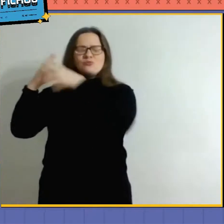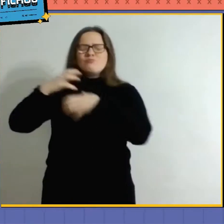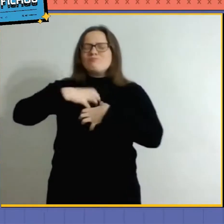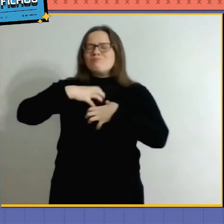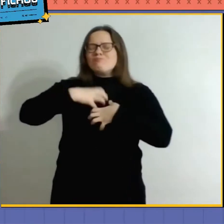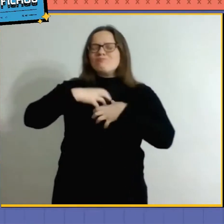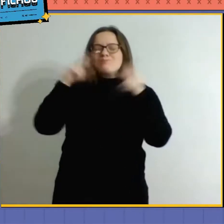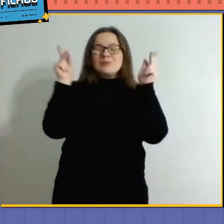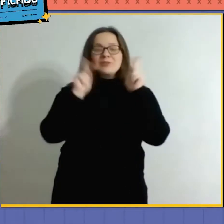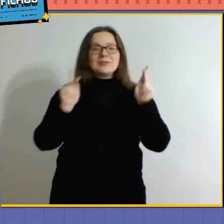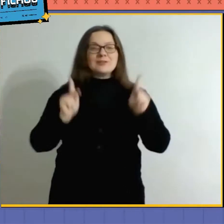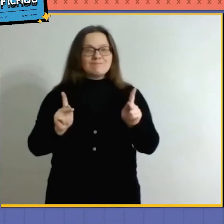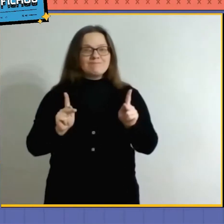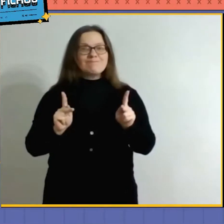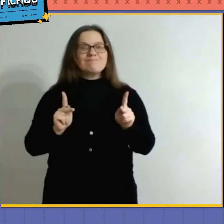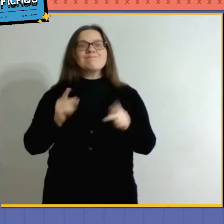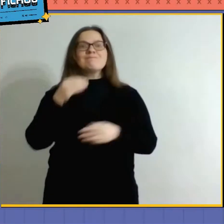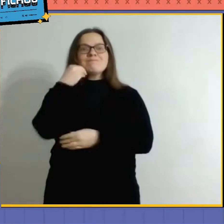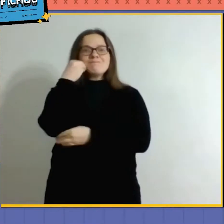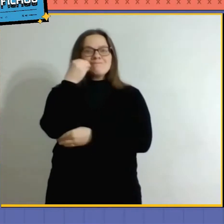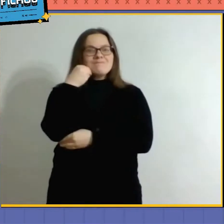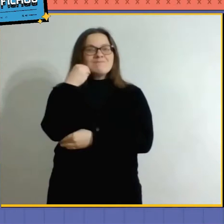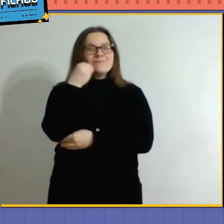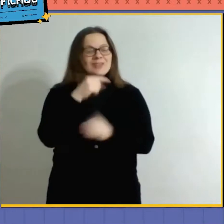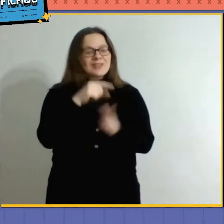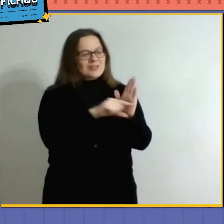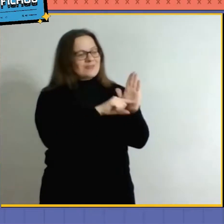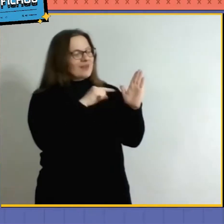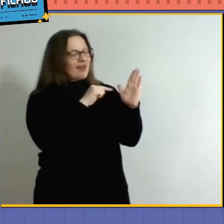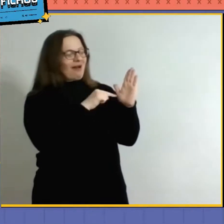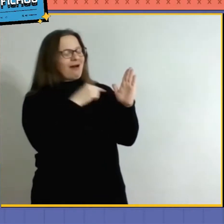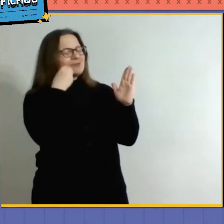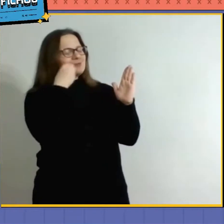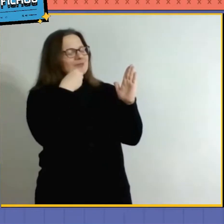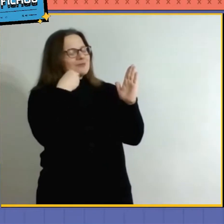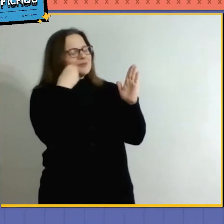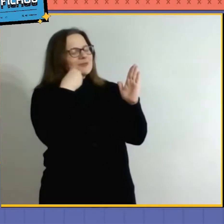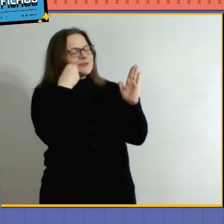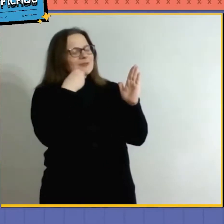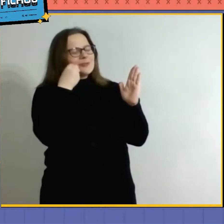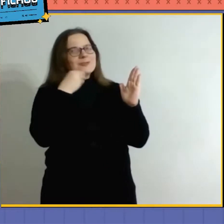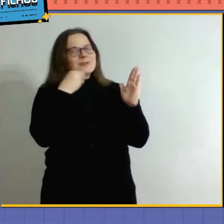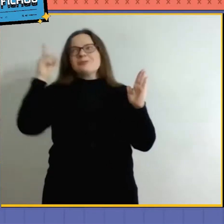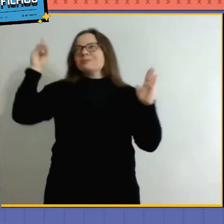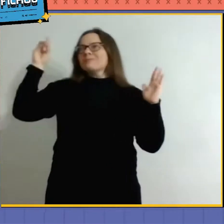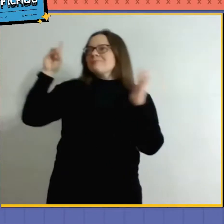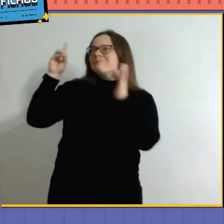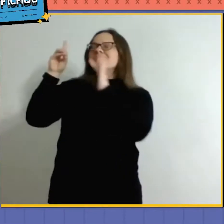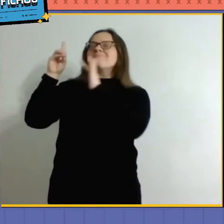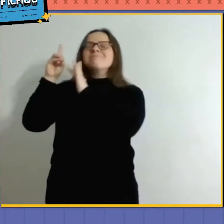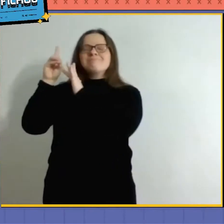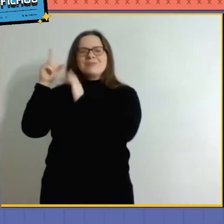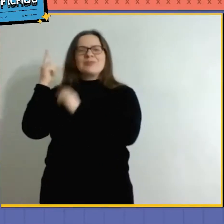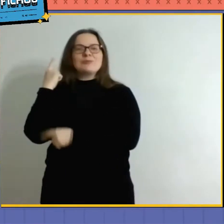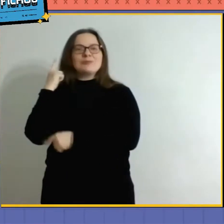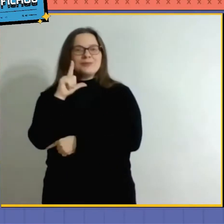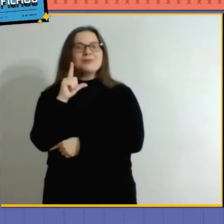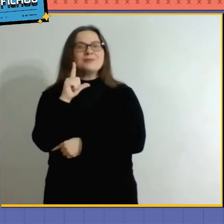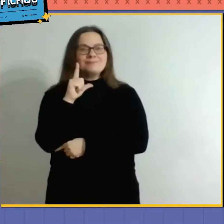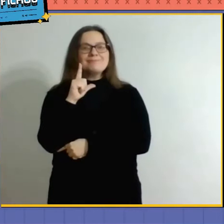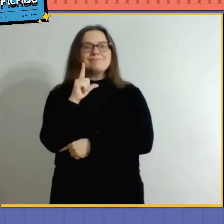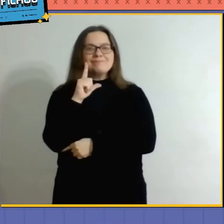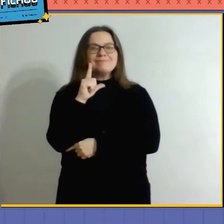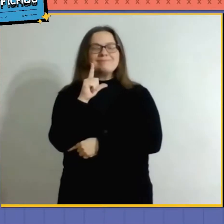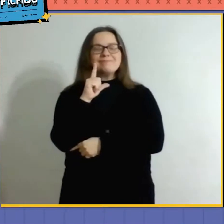da Paz de Deus por meio daquele Versículo ou seja conta ter o próprio senhor naquele Versículo tirei a vida que tá na palavra